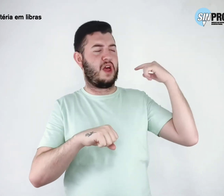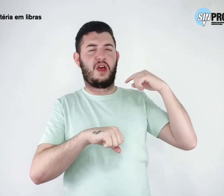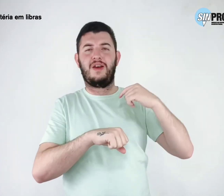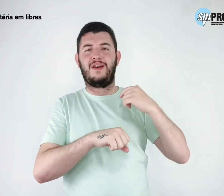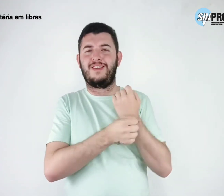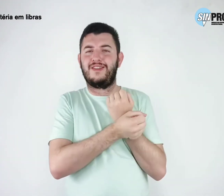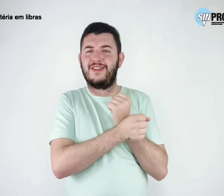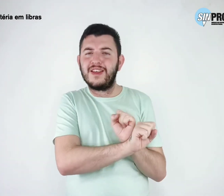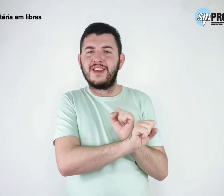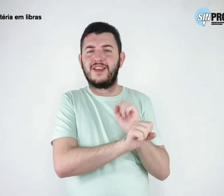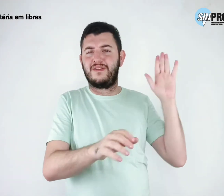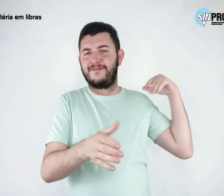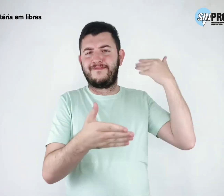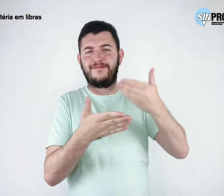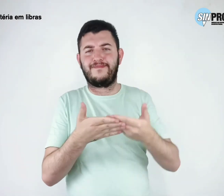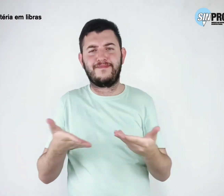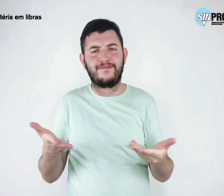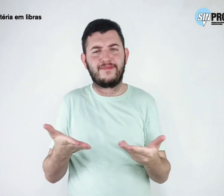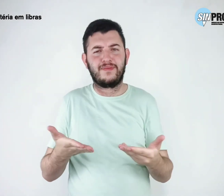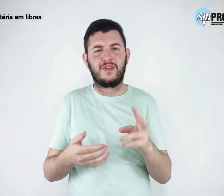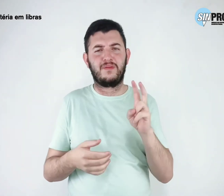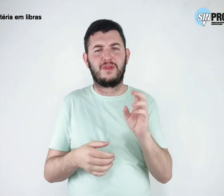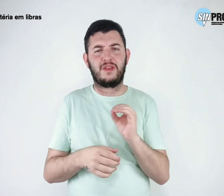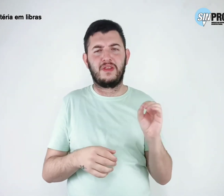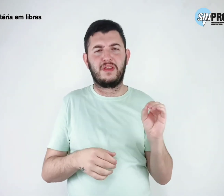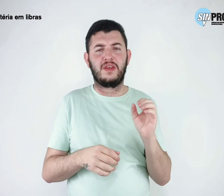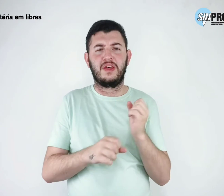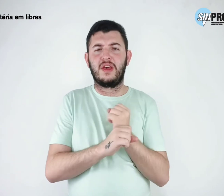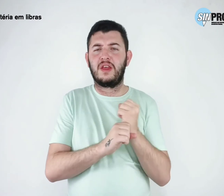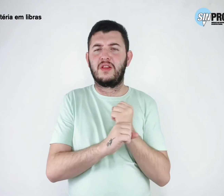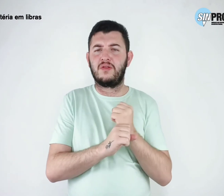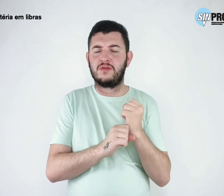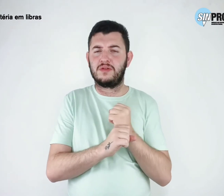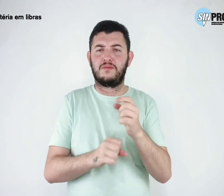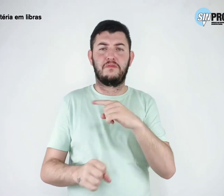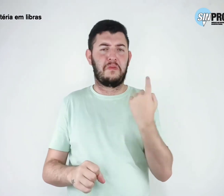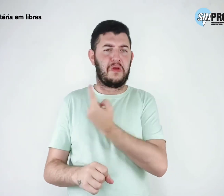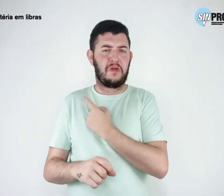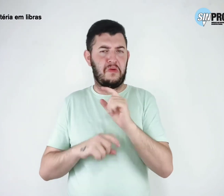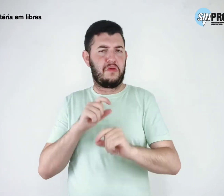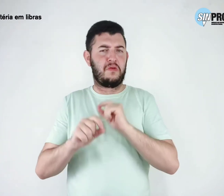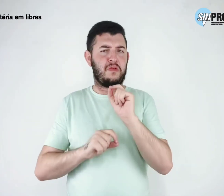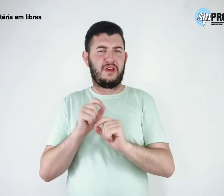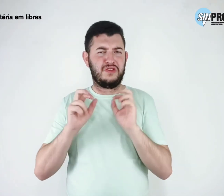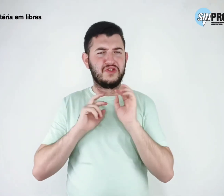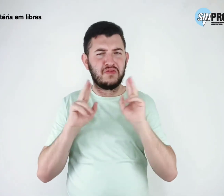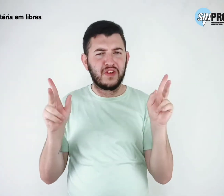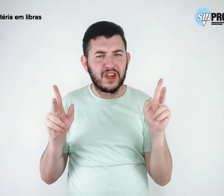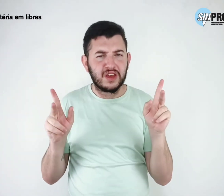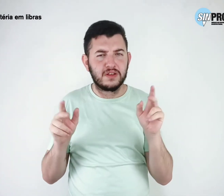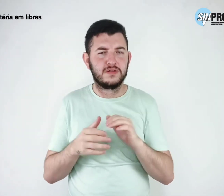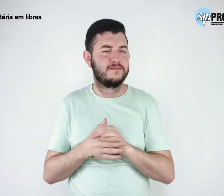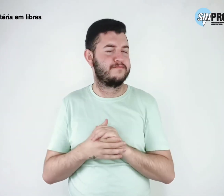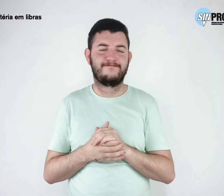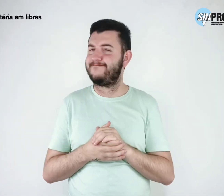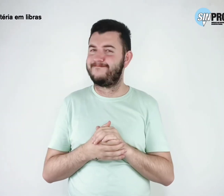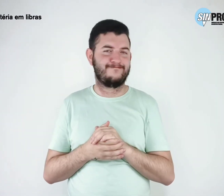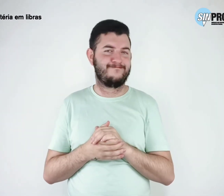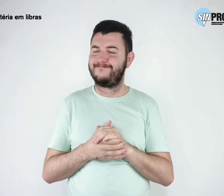escravagistas. Esses mais de 500 anos, para nós, não fizeram a menor diferença. Nossas